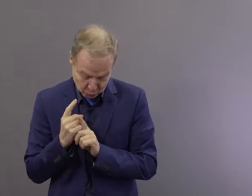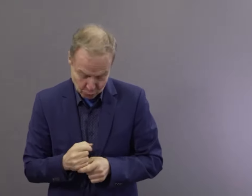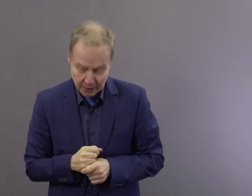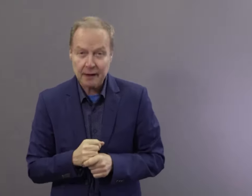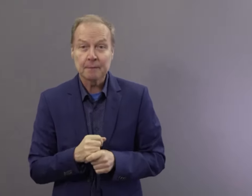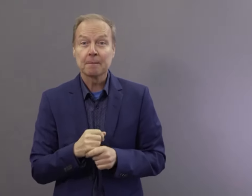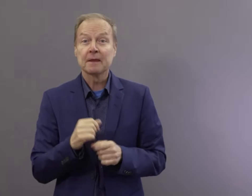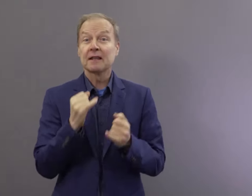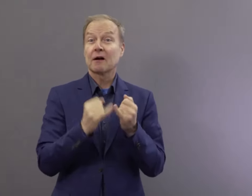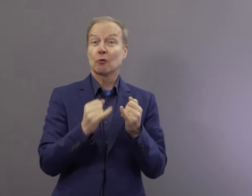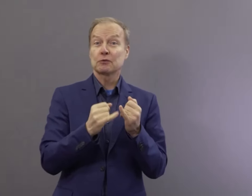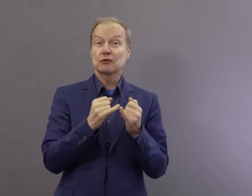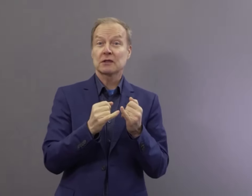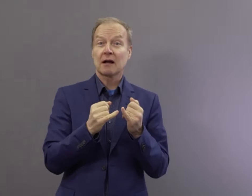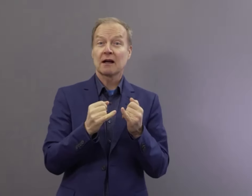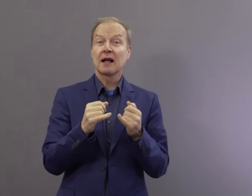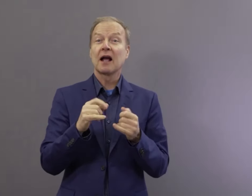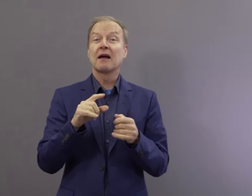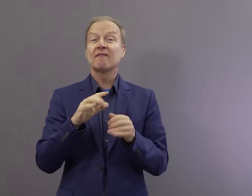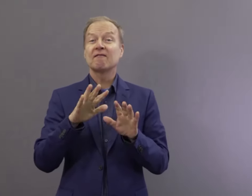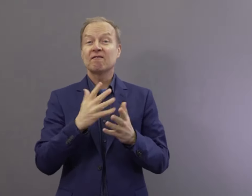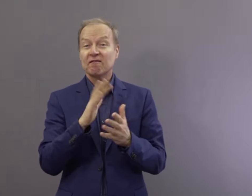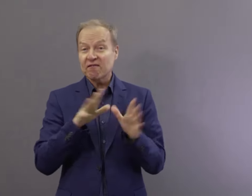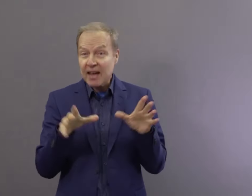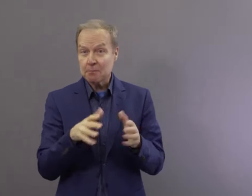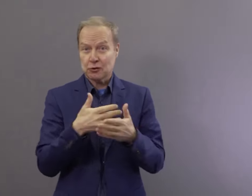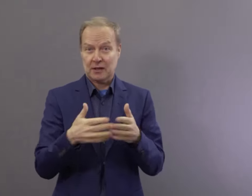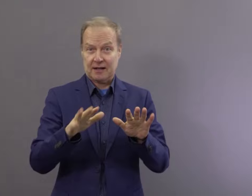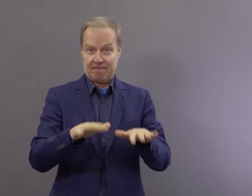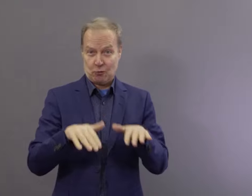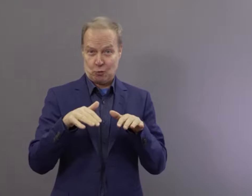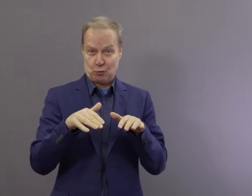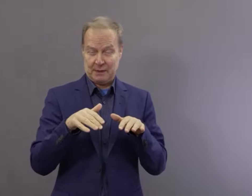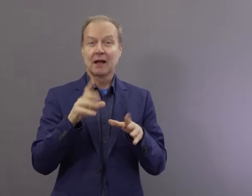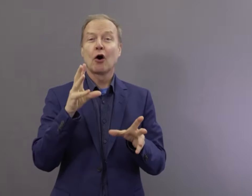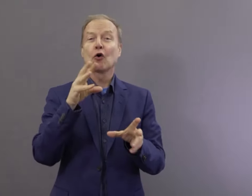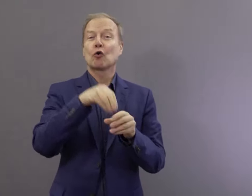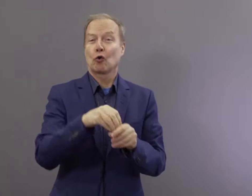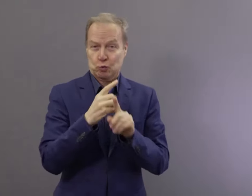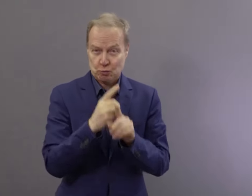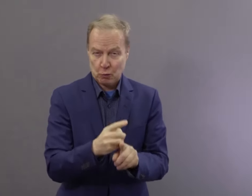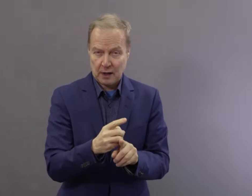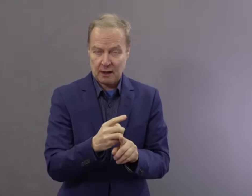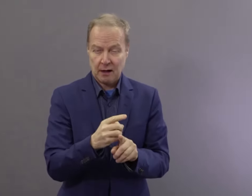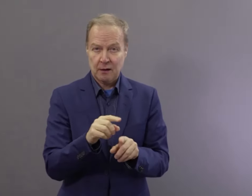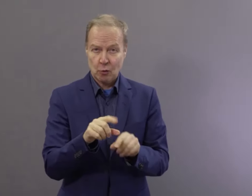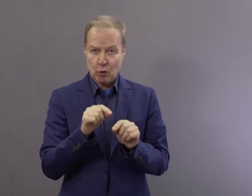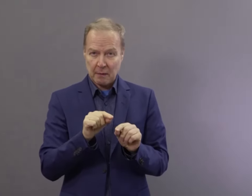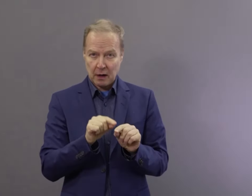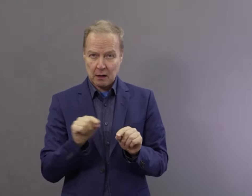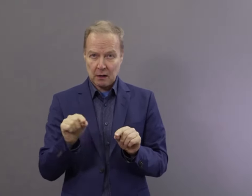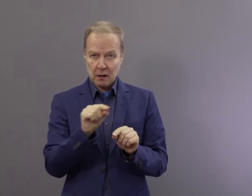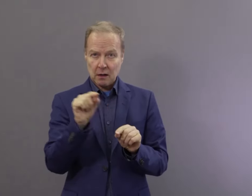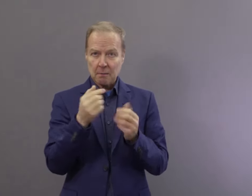Viitotaan yhdessä -kampanjasta, jossa Kuurieliitto on, ja sitten vielä vähemmistökielten foorumin terveiset,